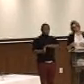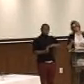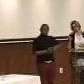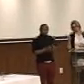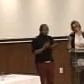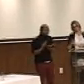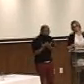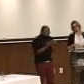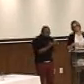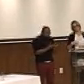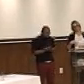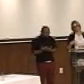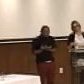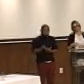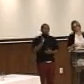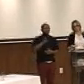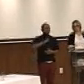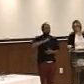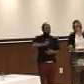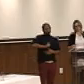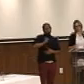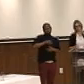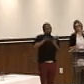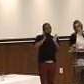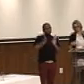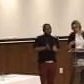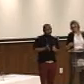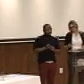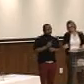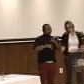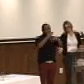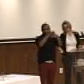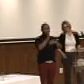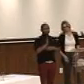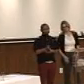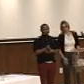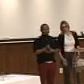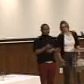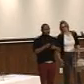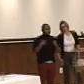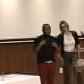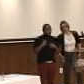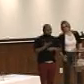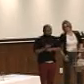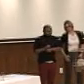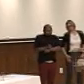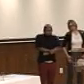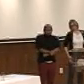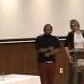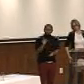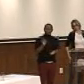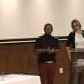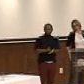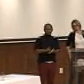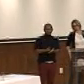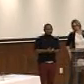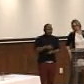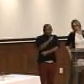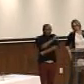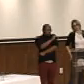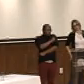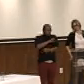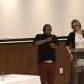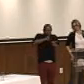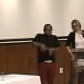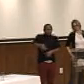estão bastante avançados, o que nós precisamos agora é de ação concreta. O que fazer para reduzir a evasão? Nós começamos uma discussão em torno da